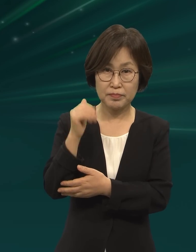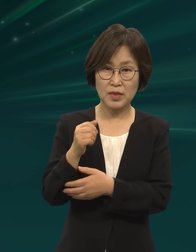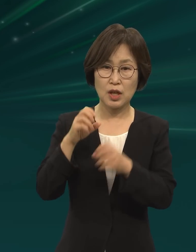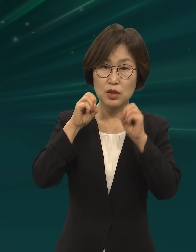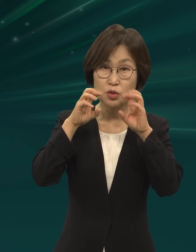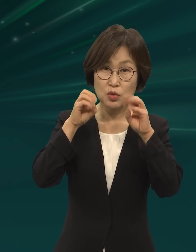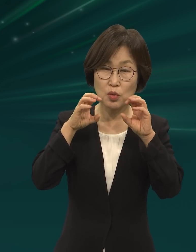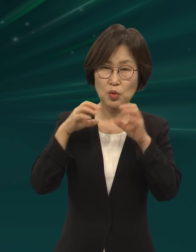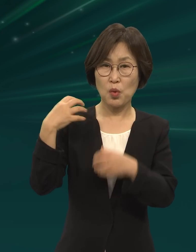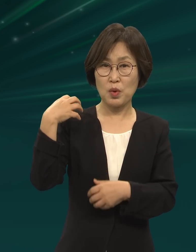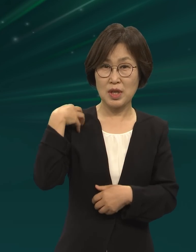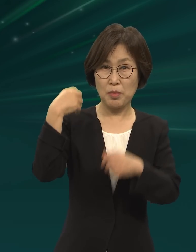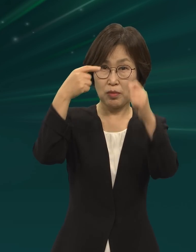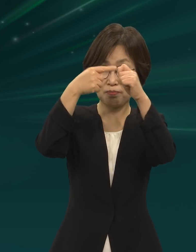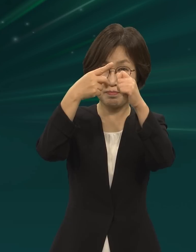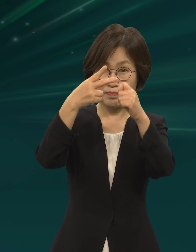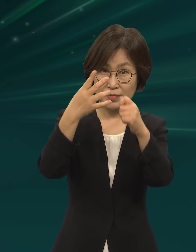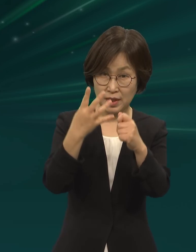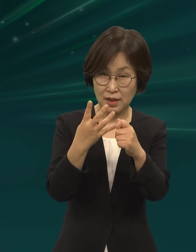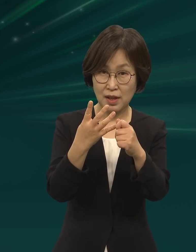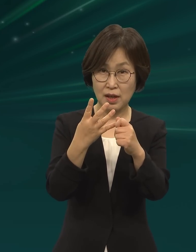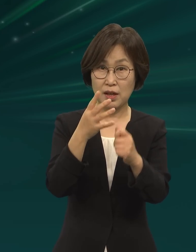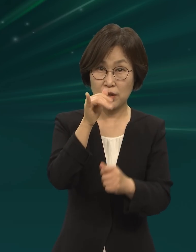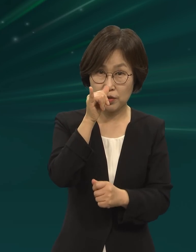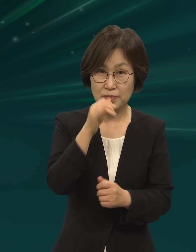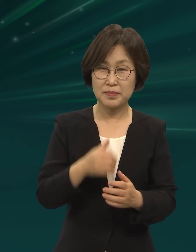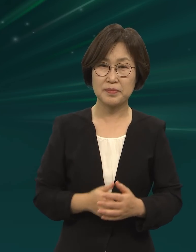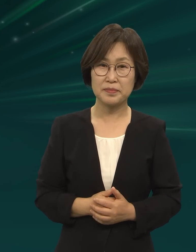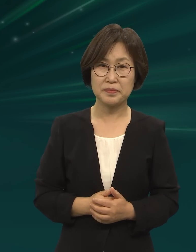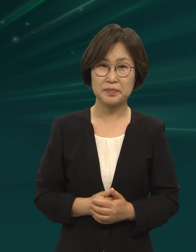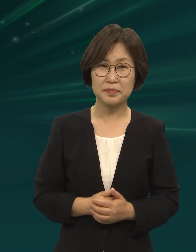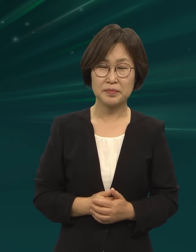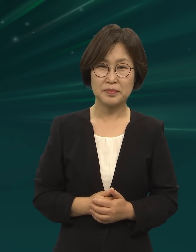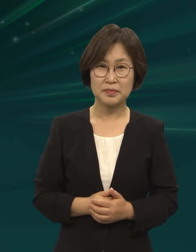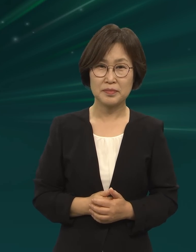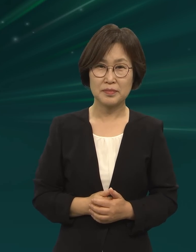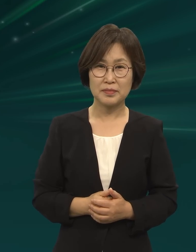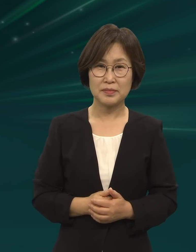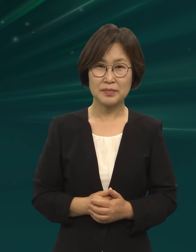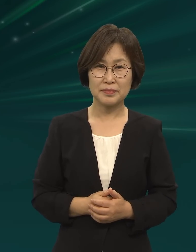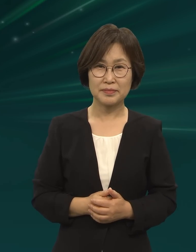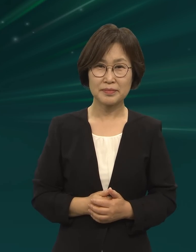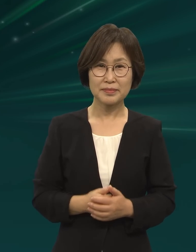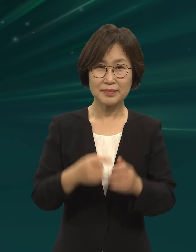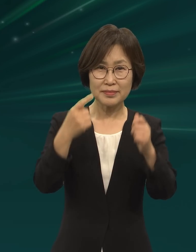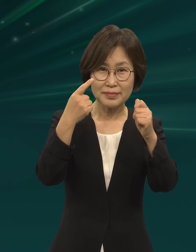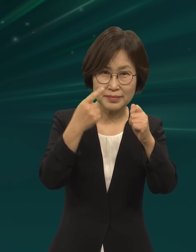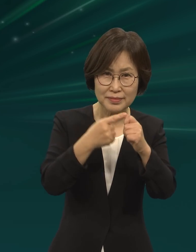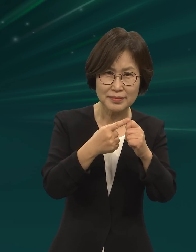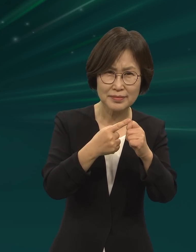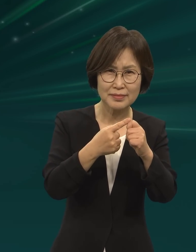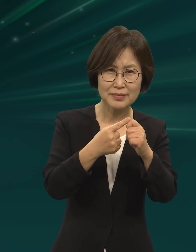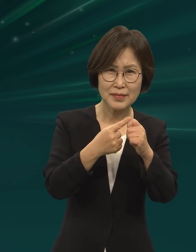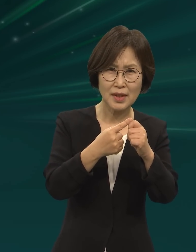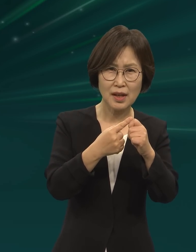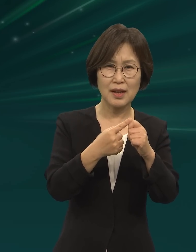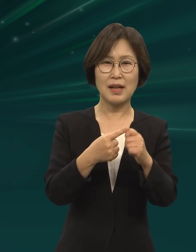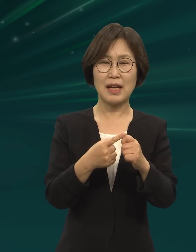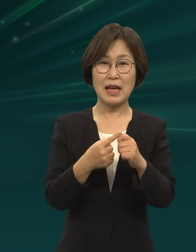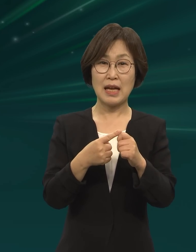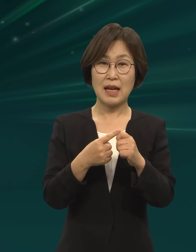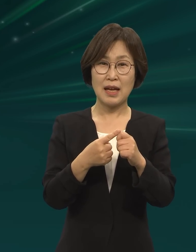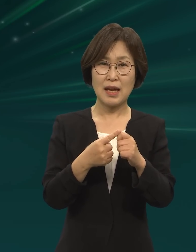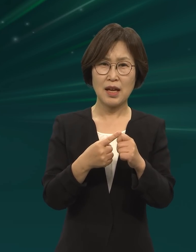또 우리들에게 보여주십니다. 제가 1 하면 여러분 다 읽어주세요. 1. 사도 바울의